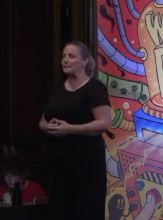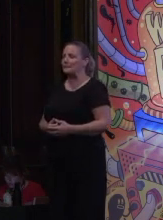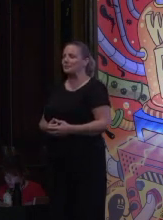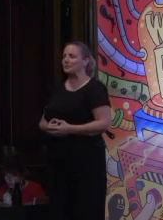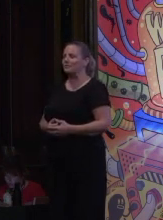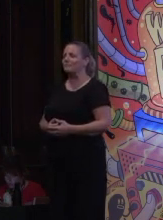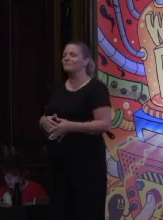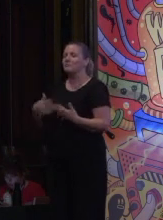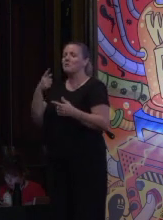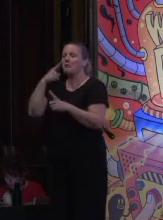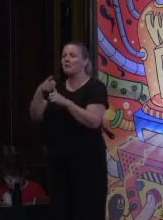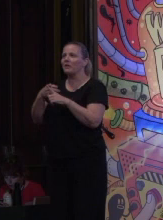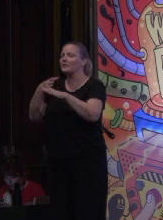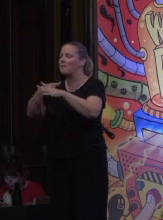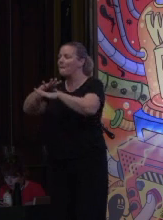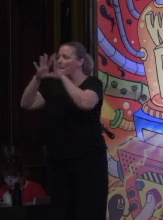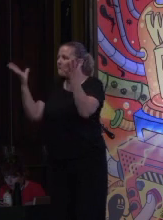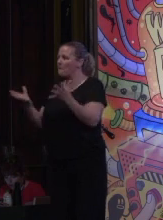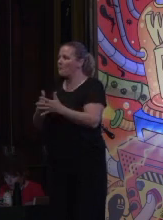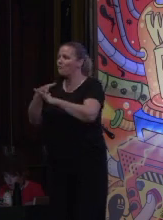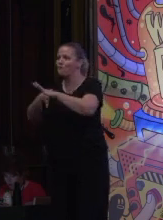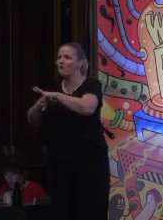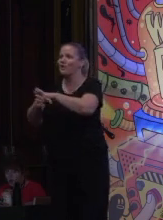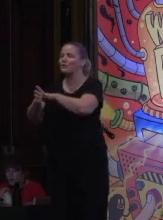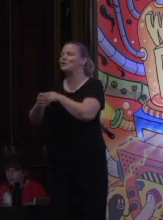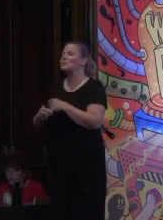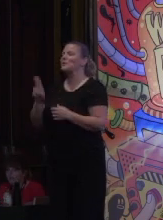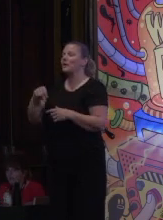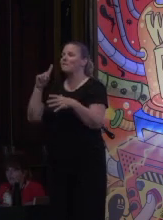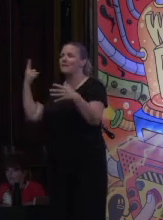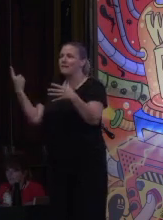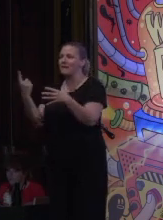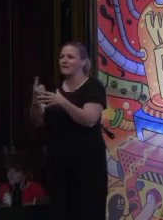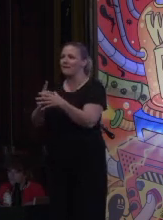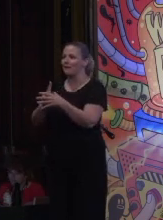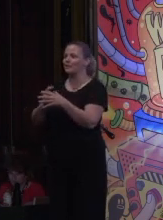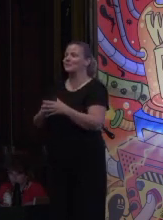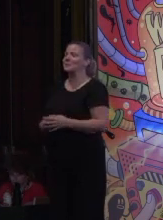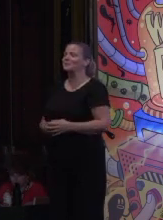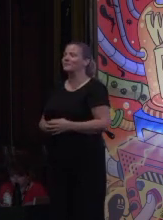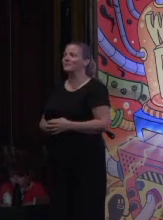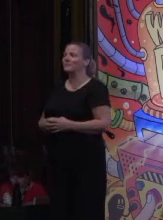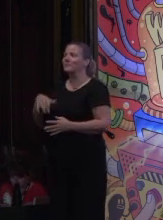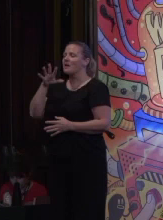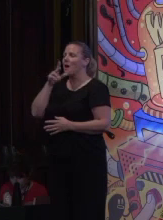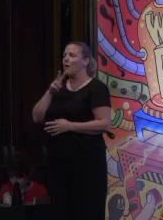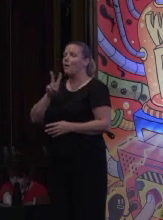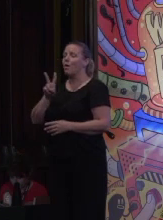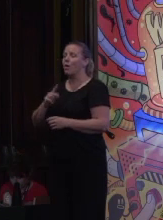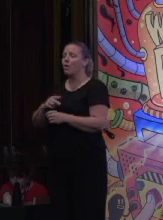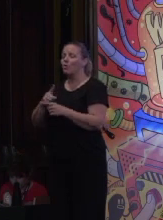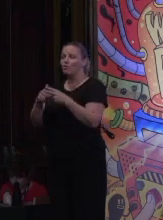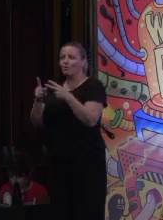de inclusión real. Hemos hablado de inclusión, hemos hablado de aprendizaje, vamos a hablar de dos cositas que para mí son clave, y es que el juego